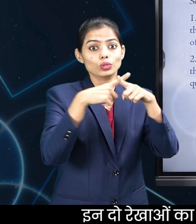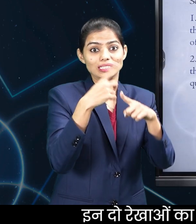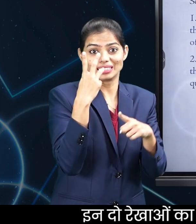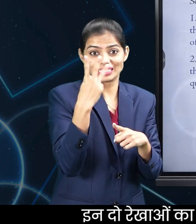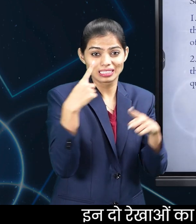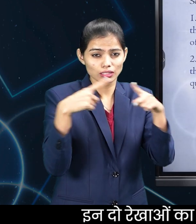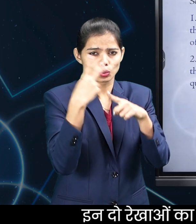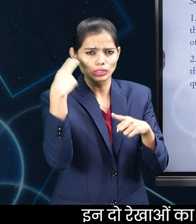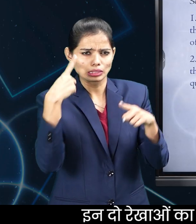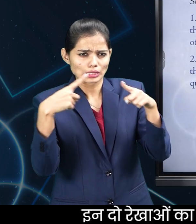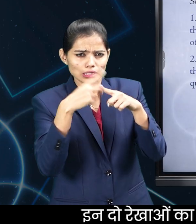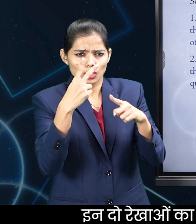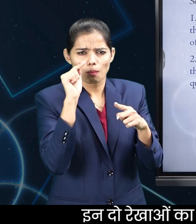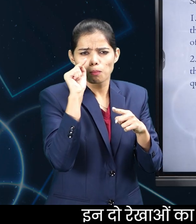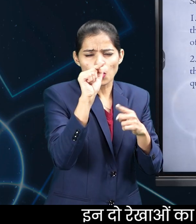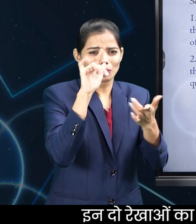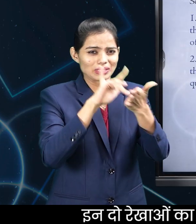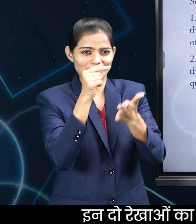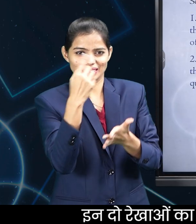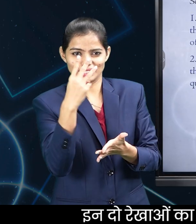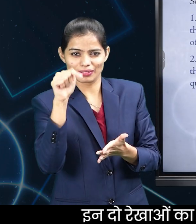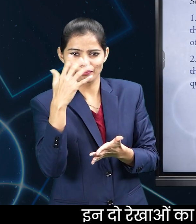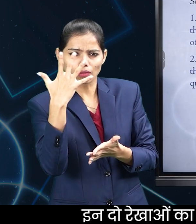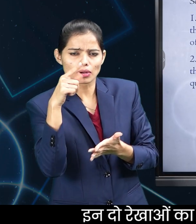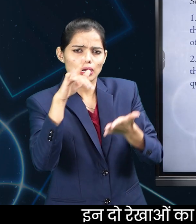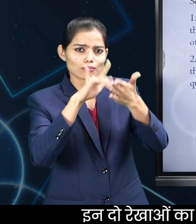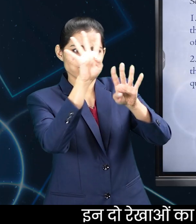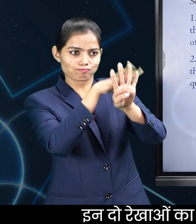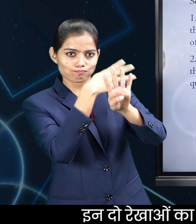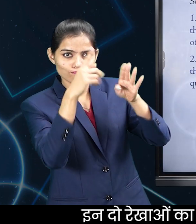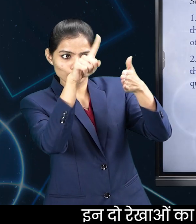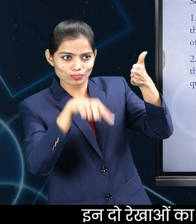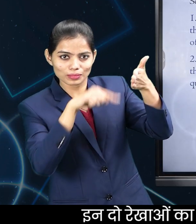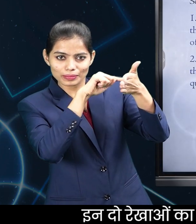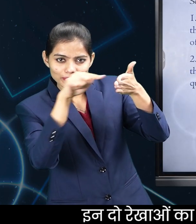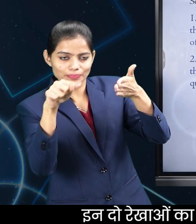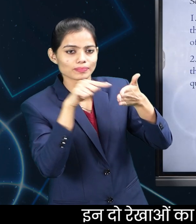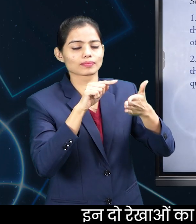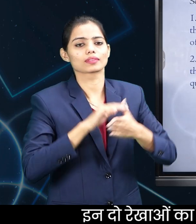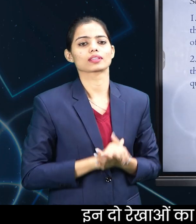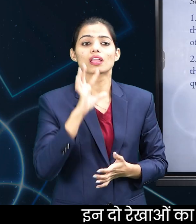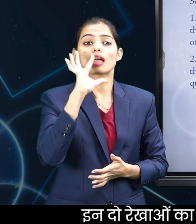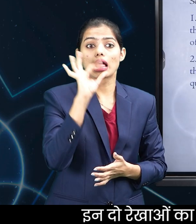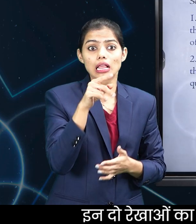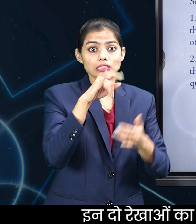इन दो रेखाओं का प्रतिच्छेदन कार्तीय तल में -3,5 की स्थिति